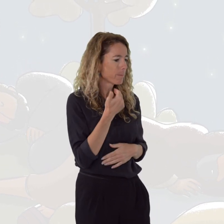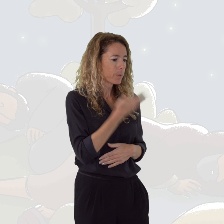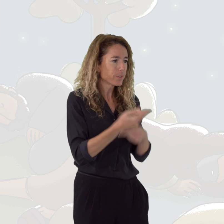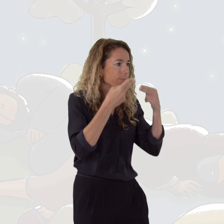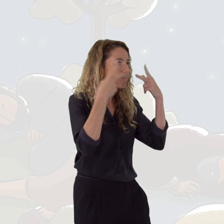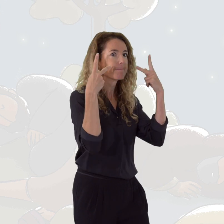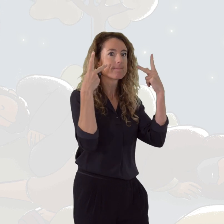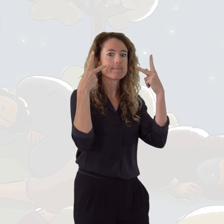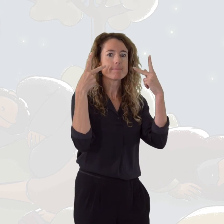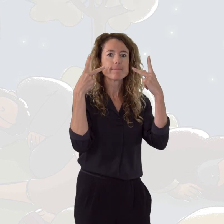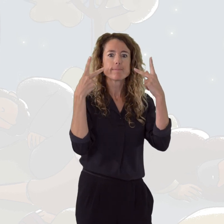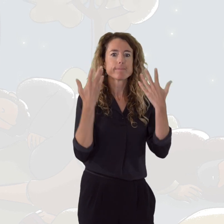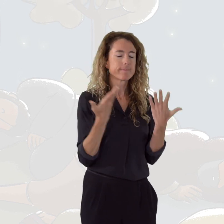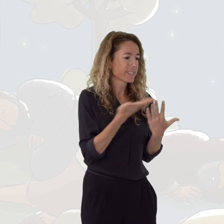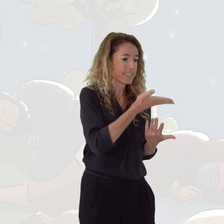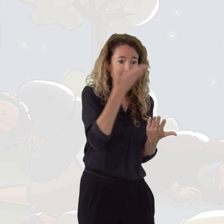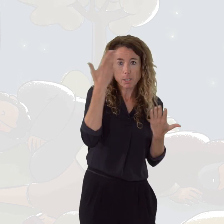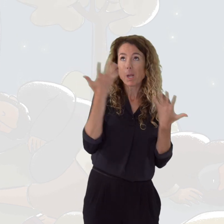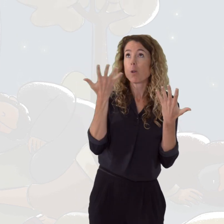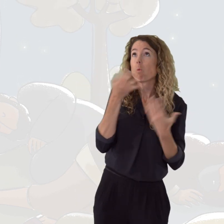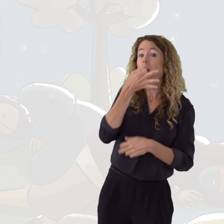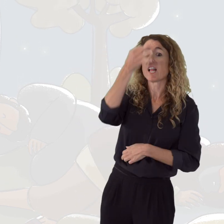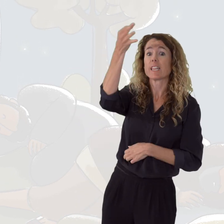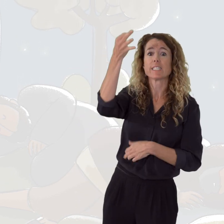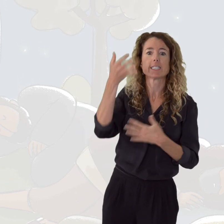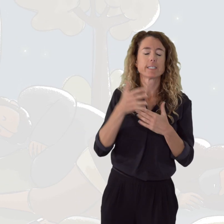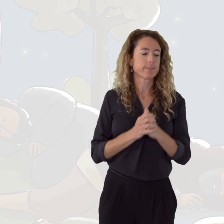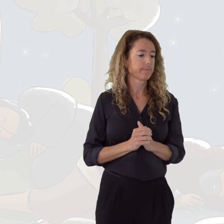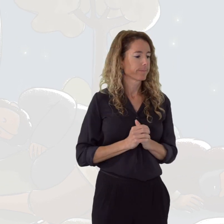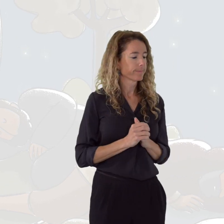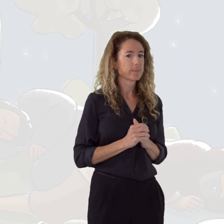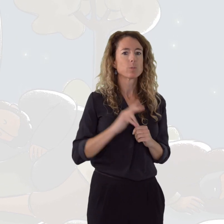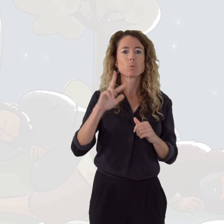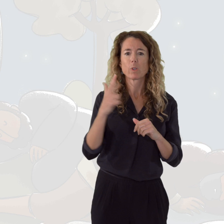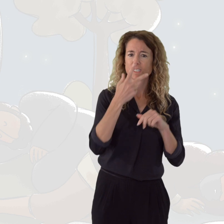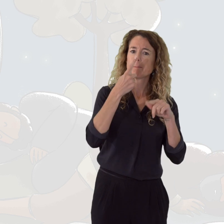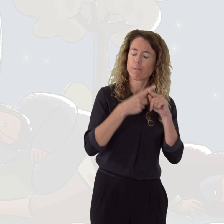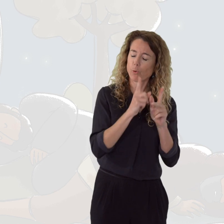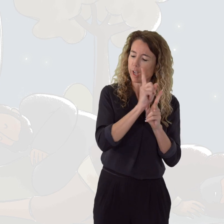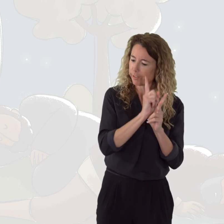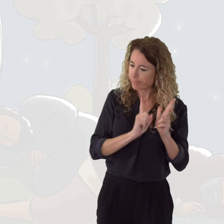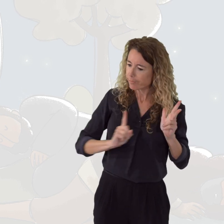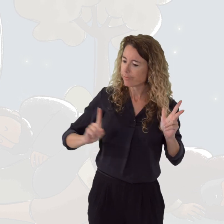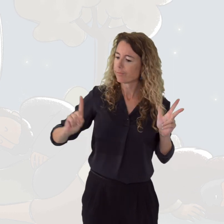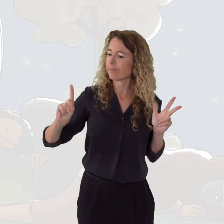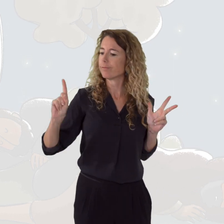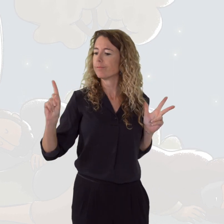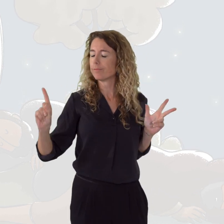leurs yeux ouverts et ils ne savent pas quoi lui dire. Une 3e fois, Jésus